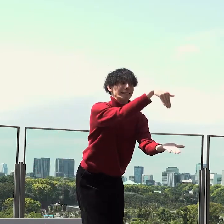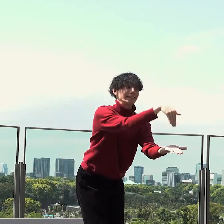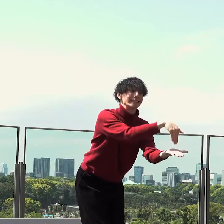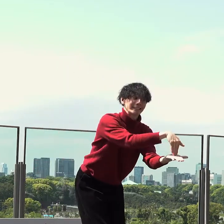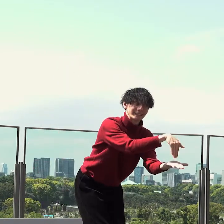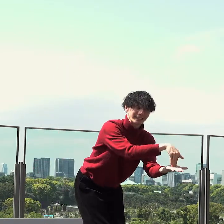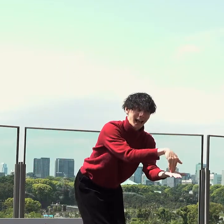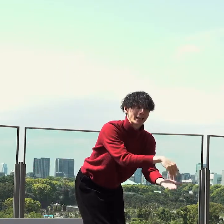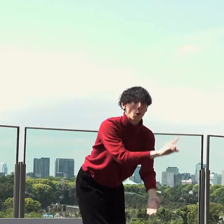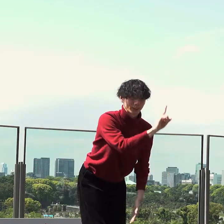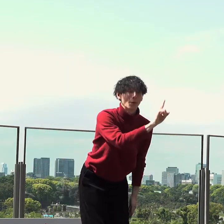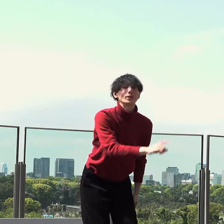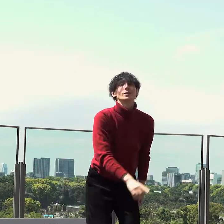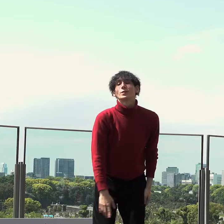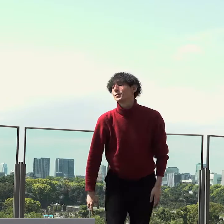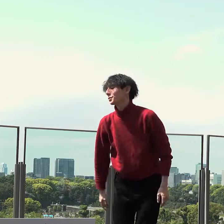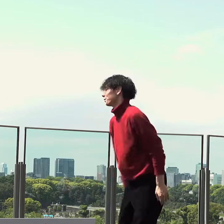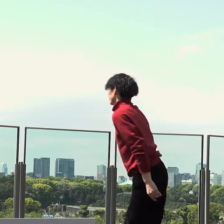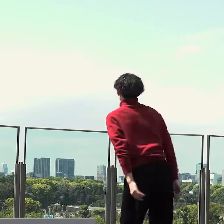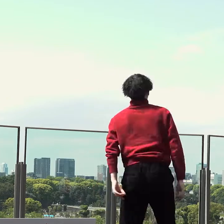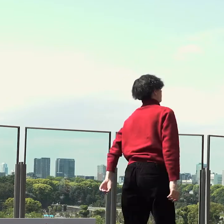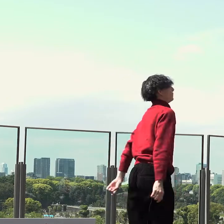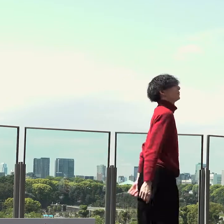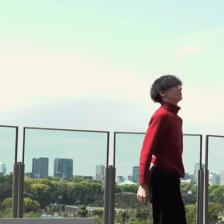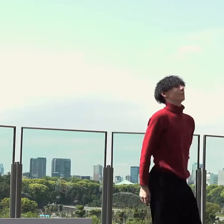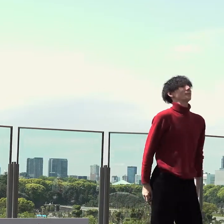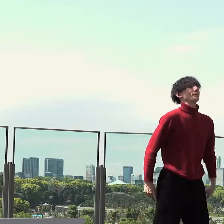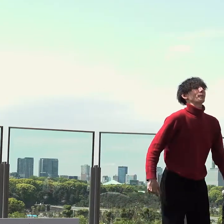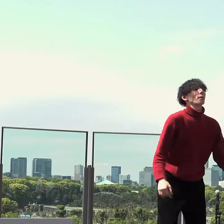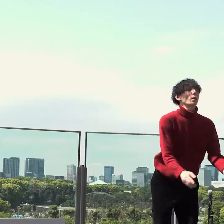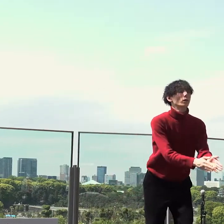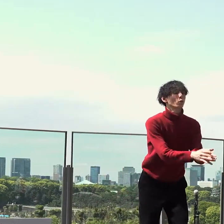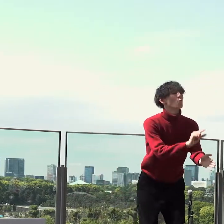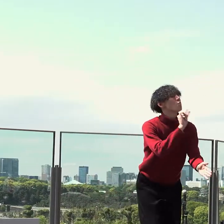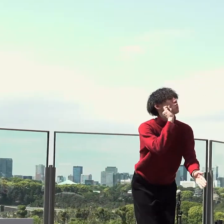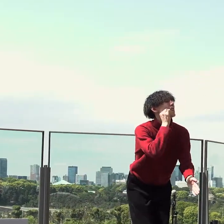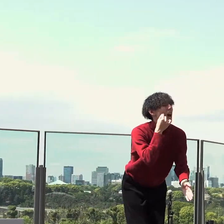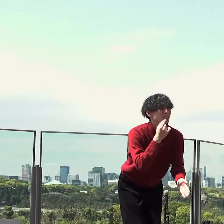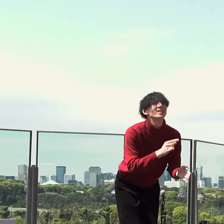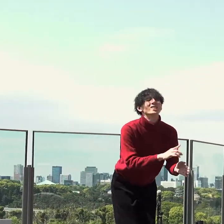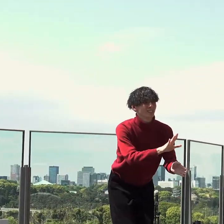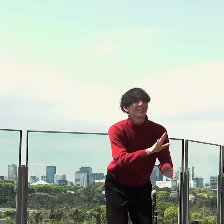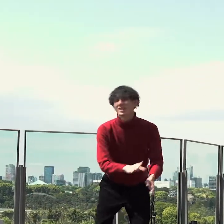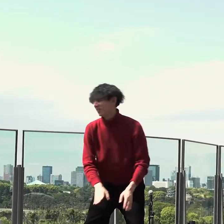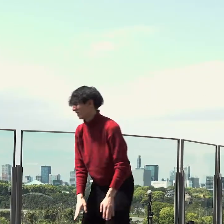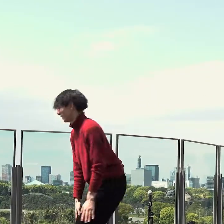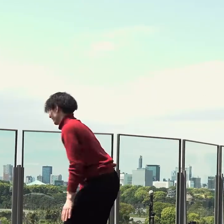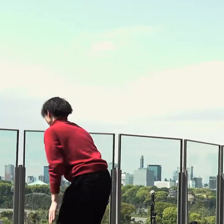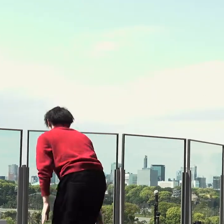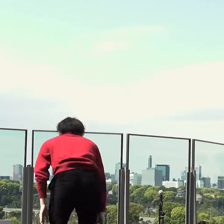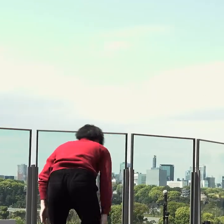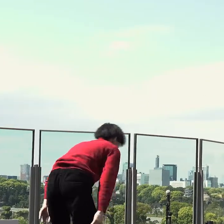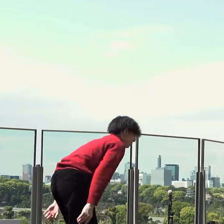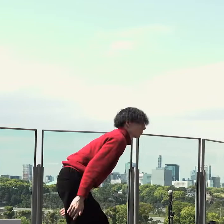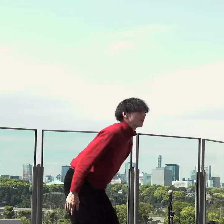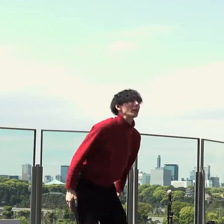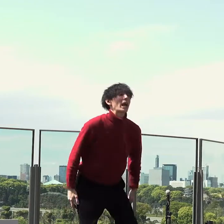ね。では最後もう一つやってみます、ちょっと難しいかもしれないですが、